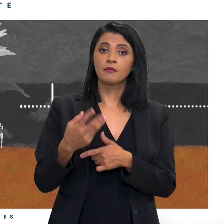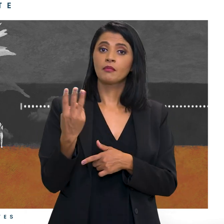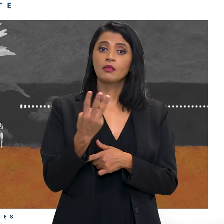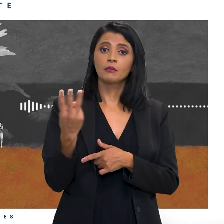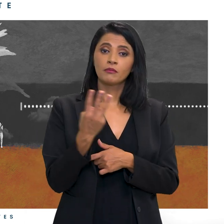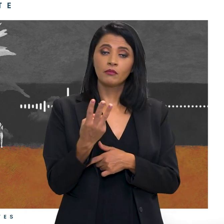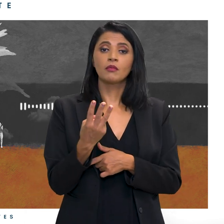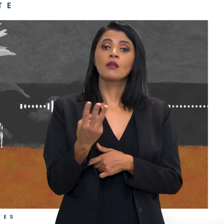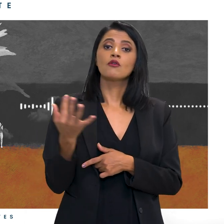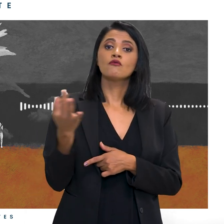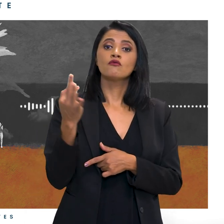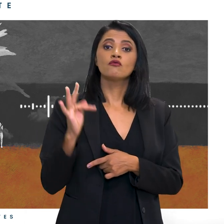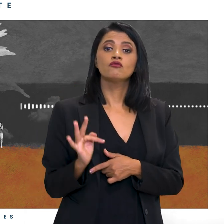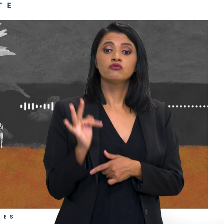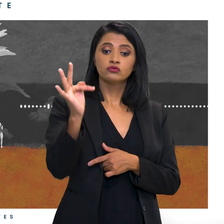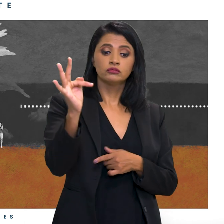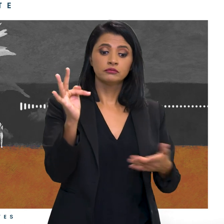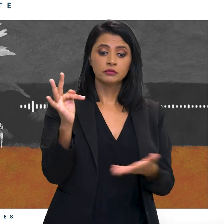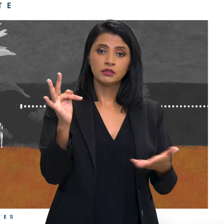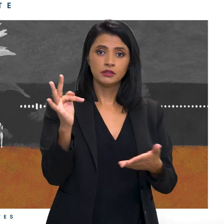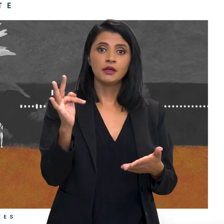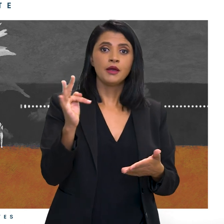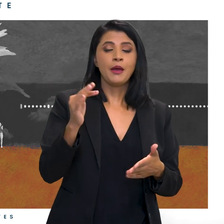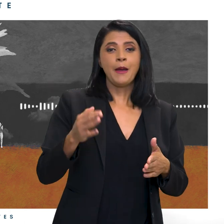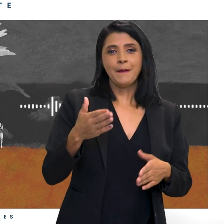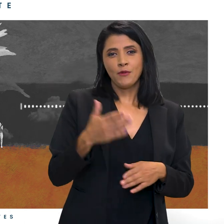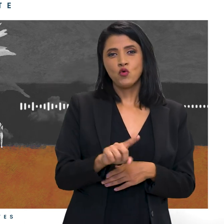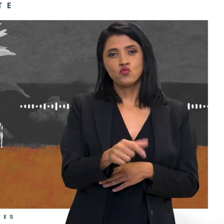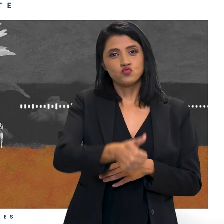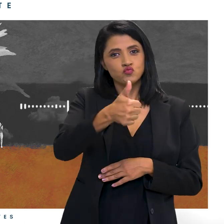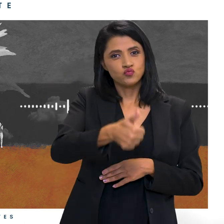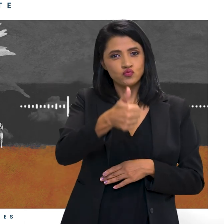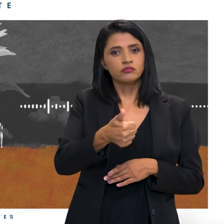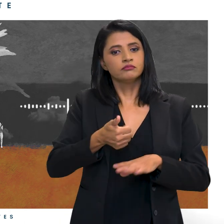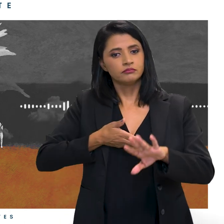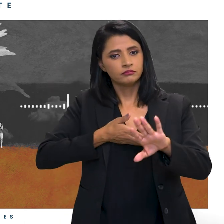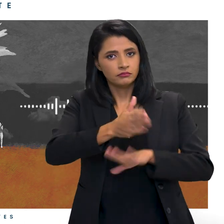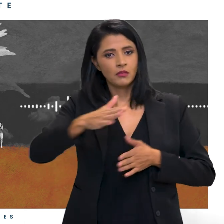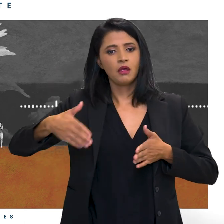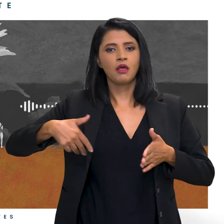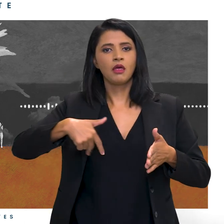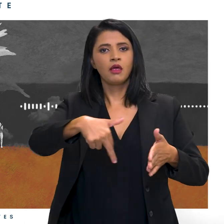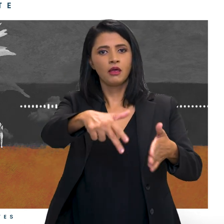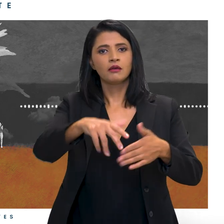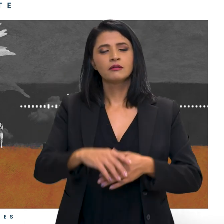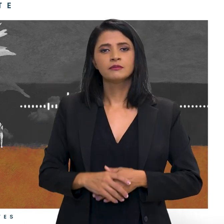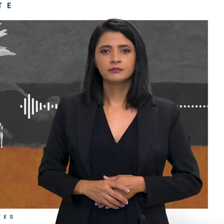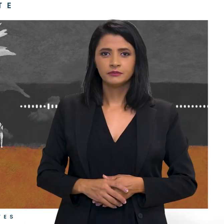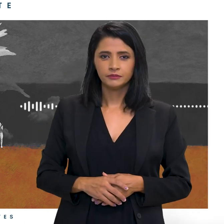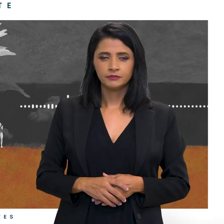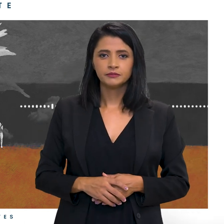Episódio 3, Futuro do Presente. Parte 1, Pé na Estrada.